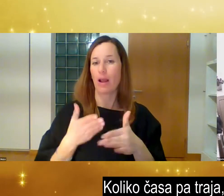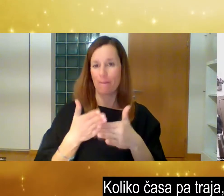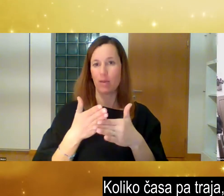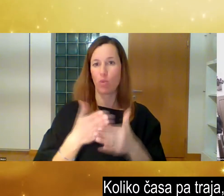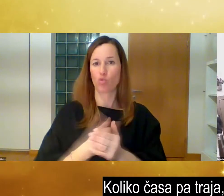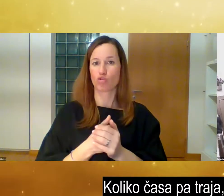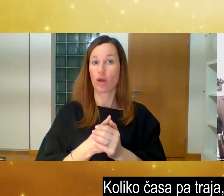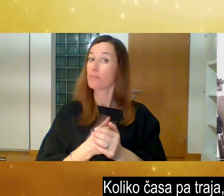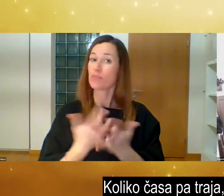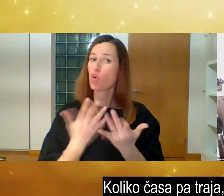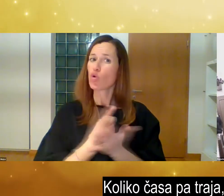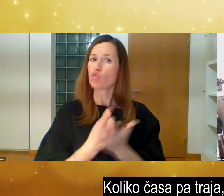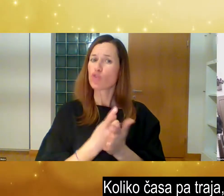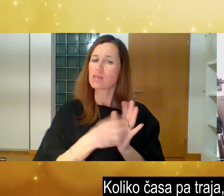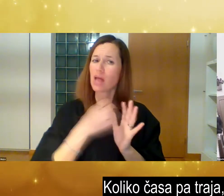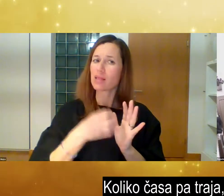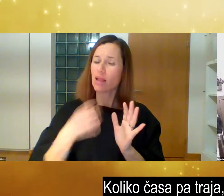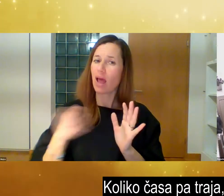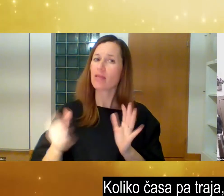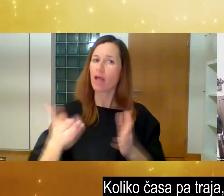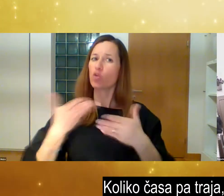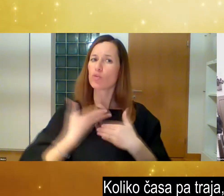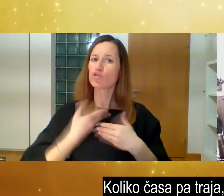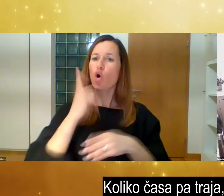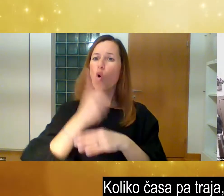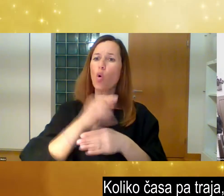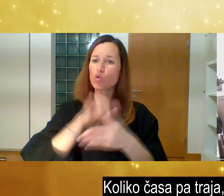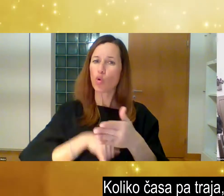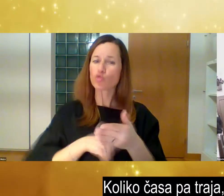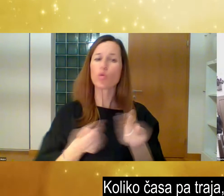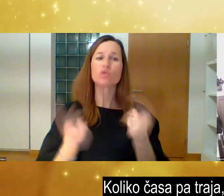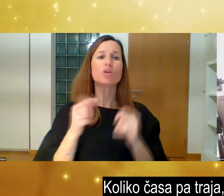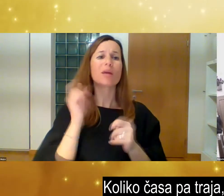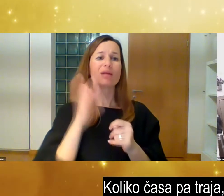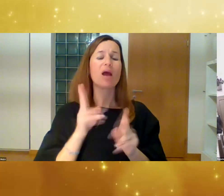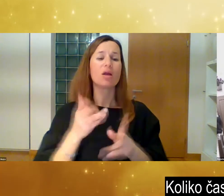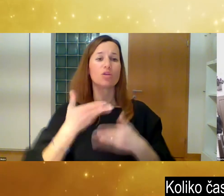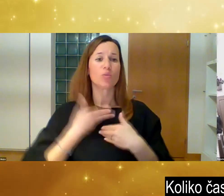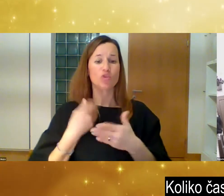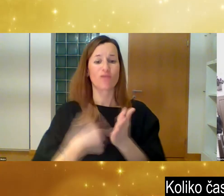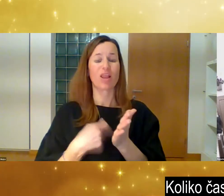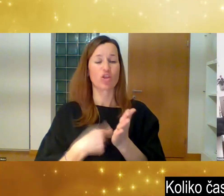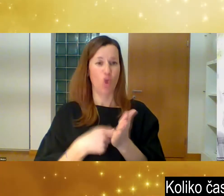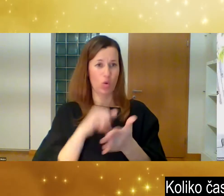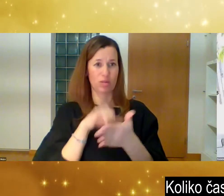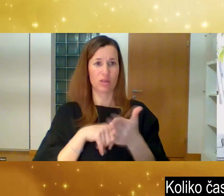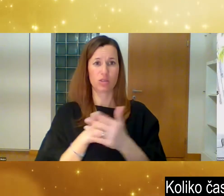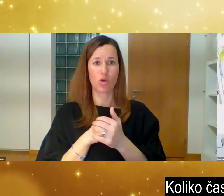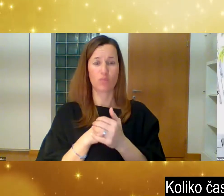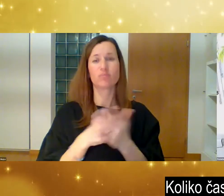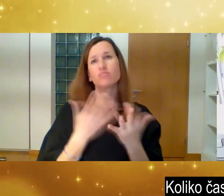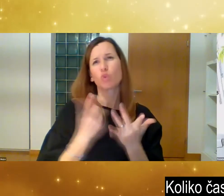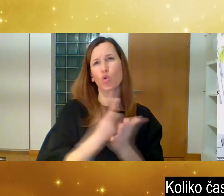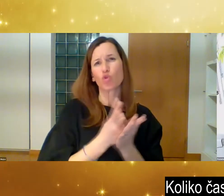Koliko časa pa traja, da dobiš odločbo oziroma kdaj dobiš vrednotnico? Koliko časa